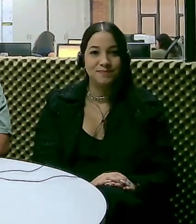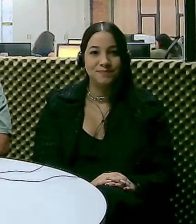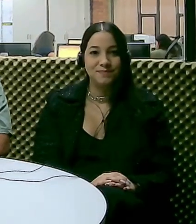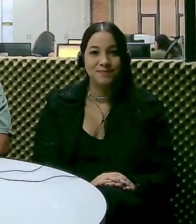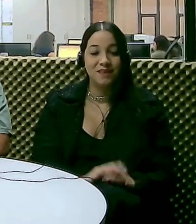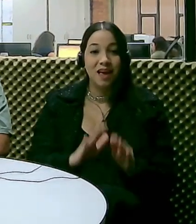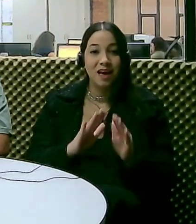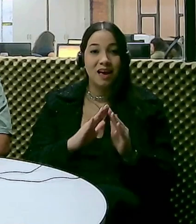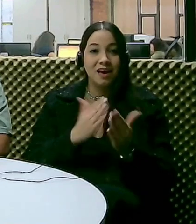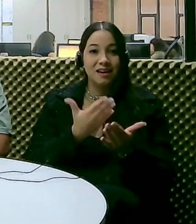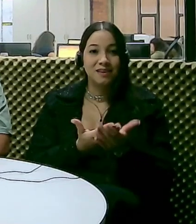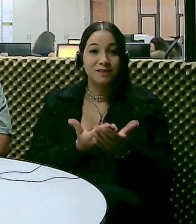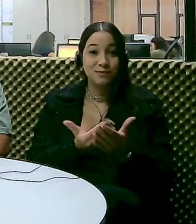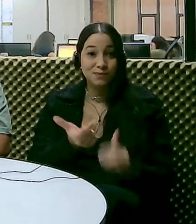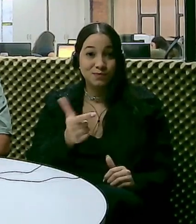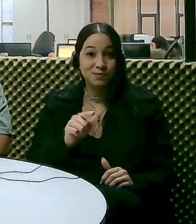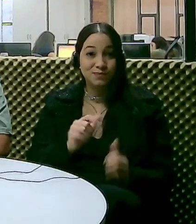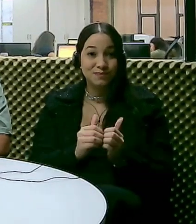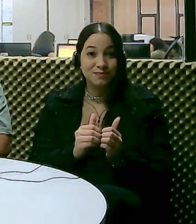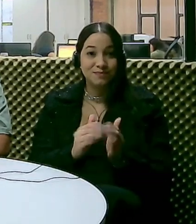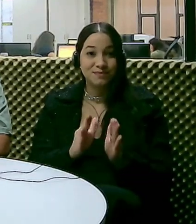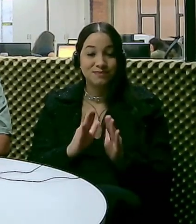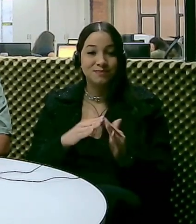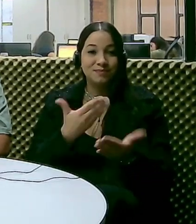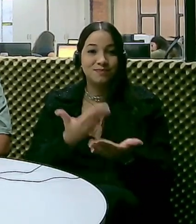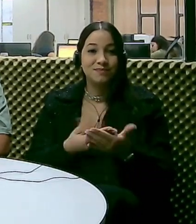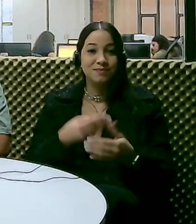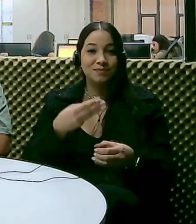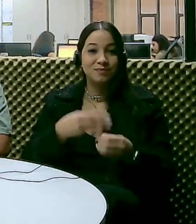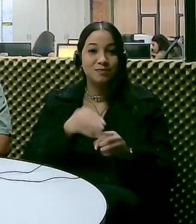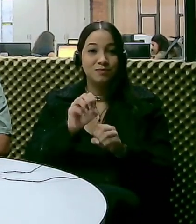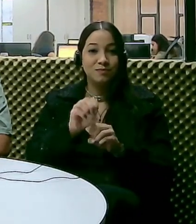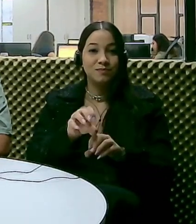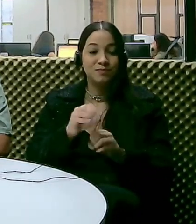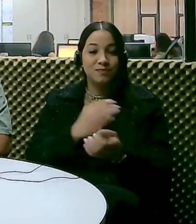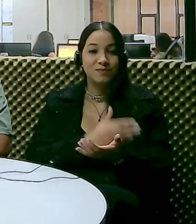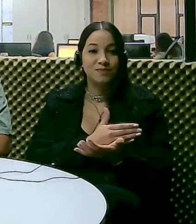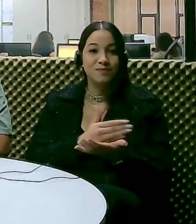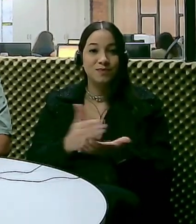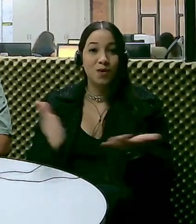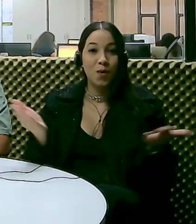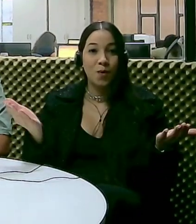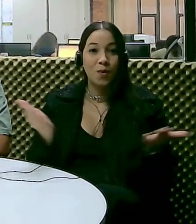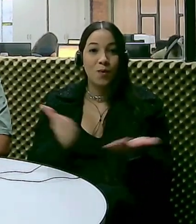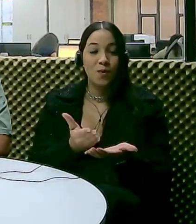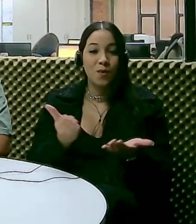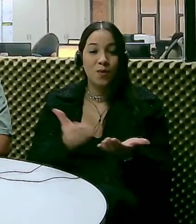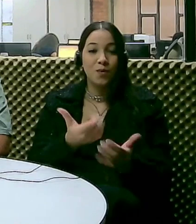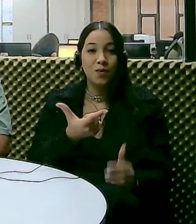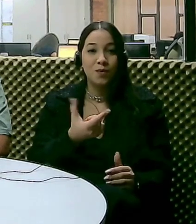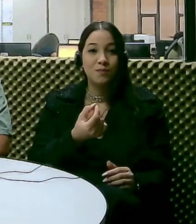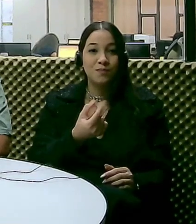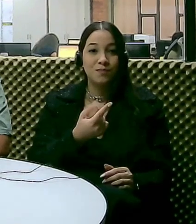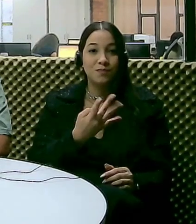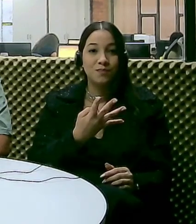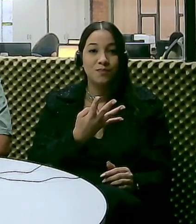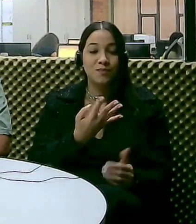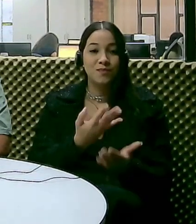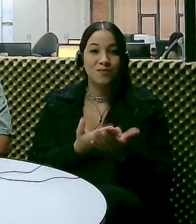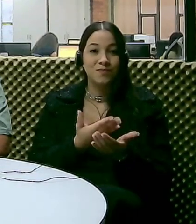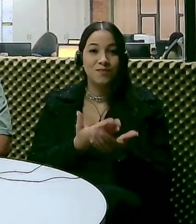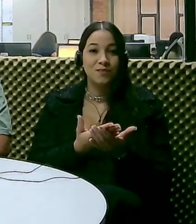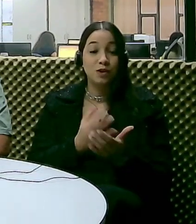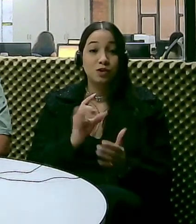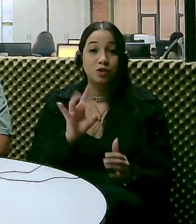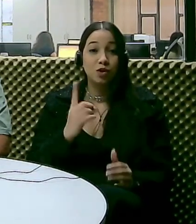Volta às aulas. A rede municipal de ensino iniciou hoje o ano letivo de 2024. Com exceção da